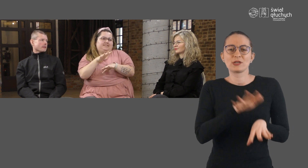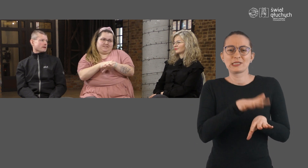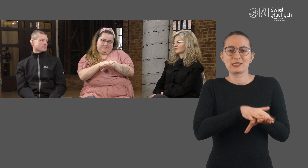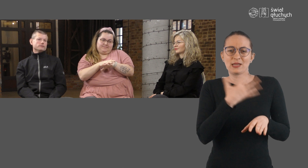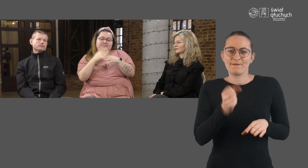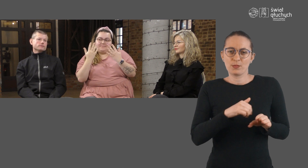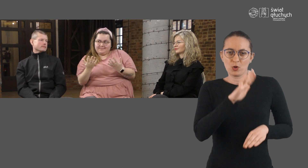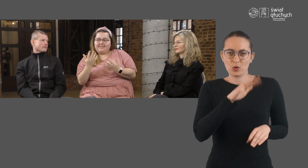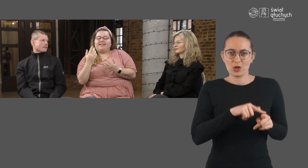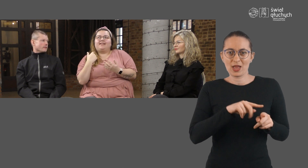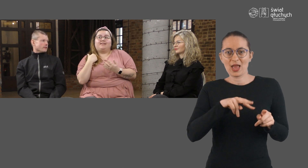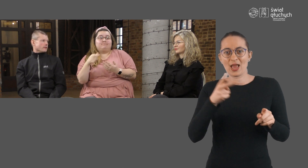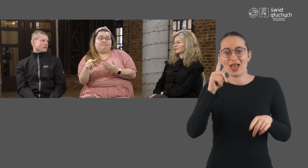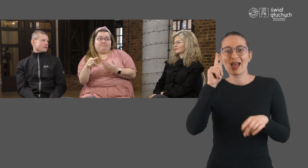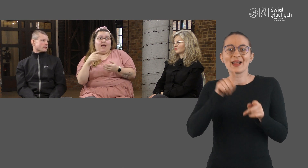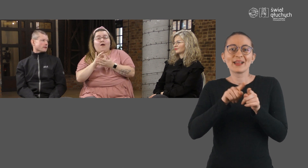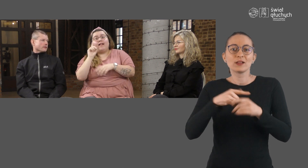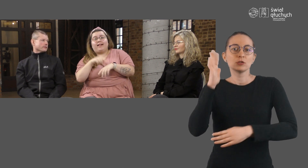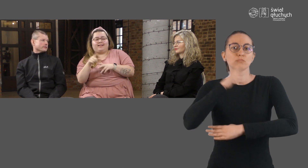Jedna osoba troszeczkę w systemie.